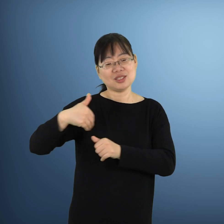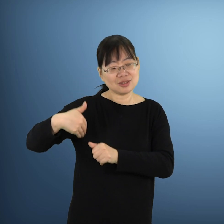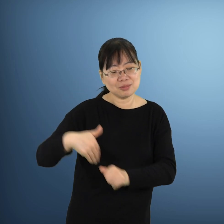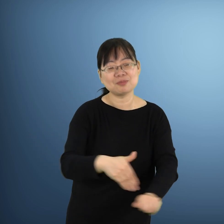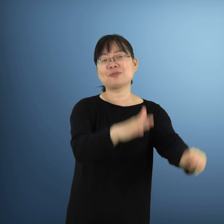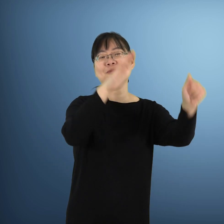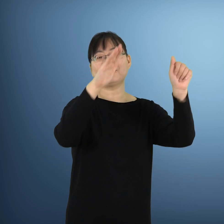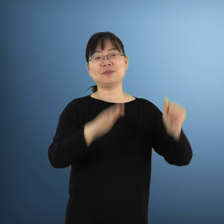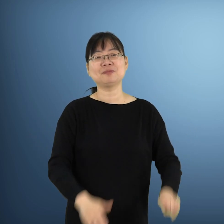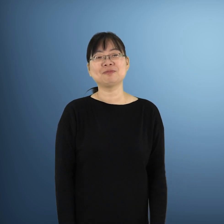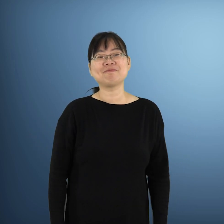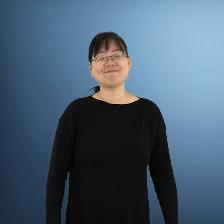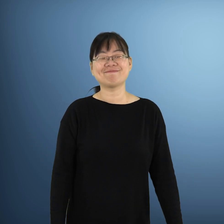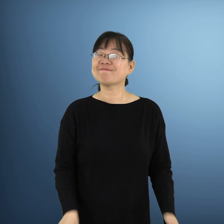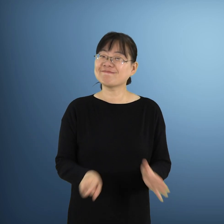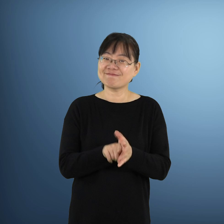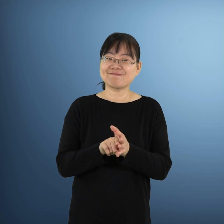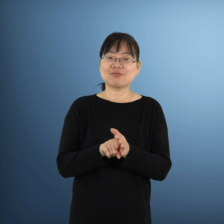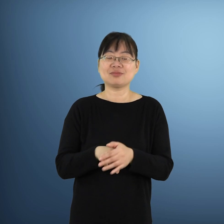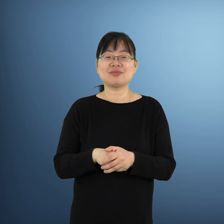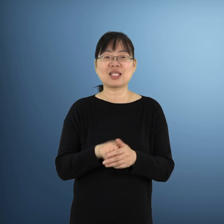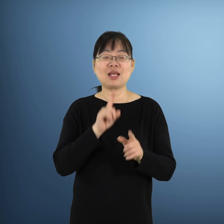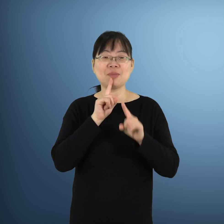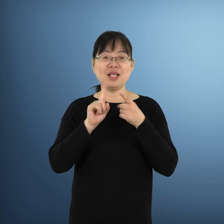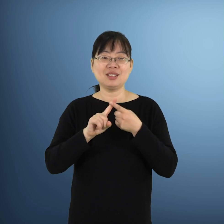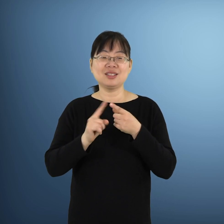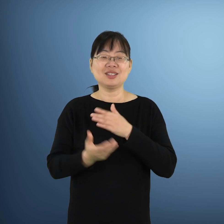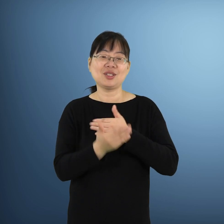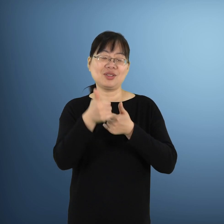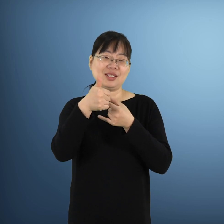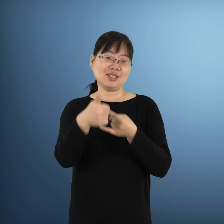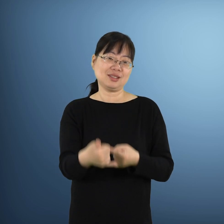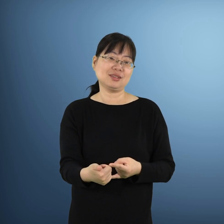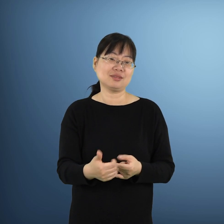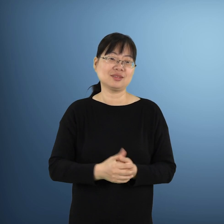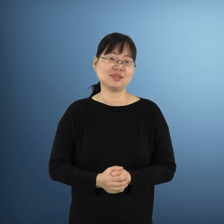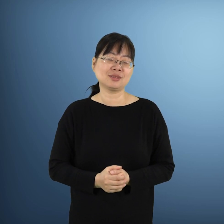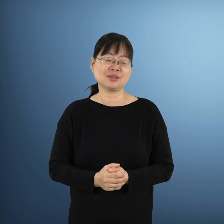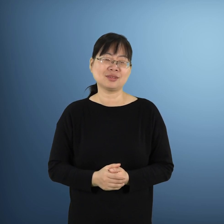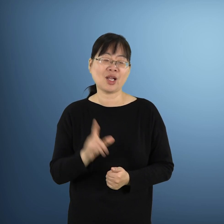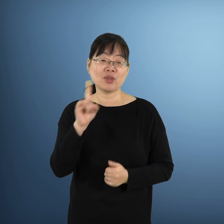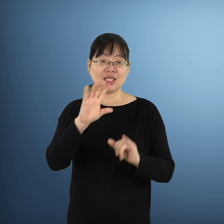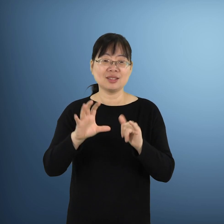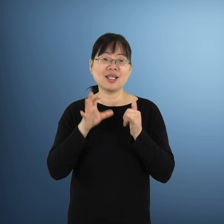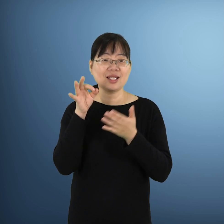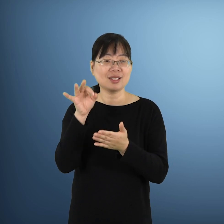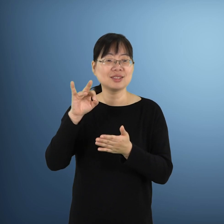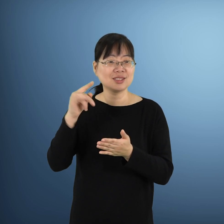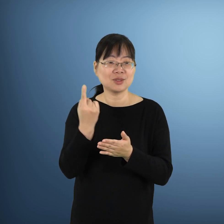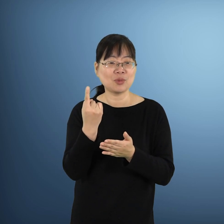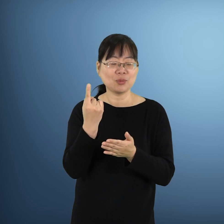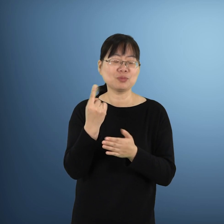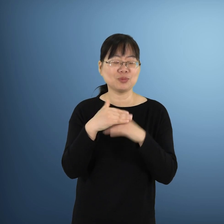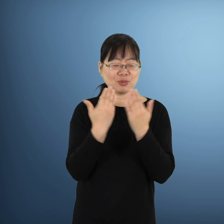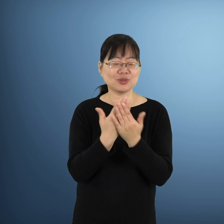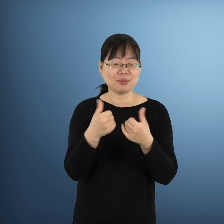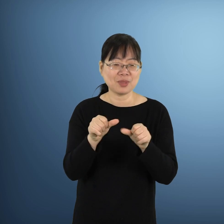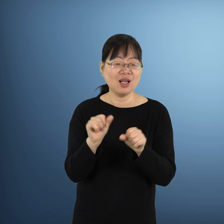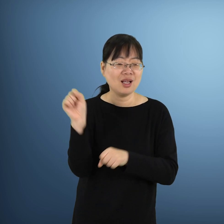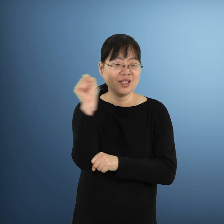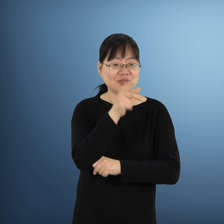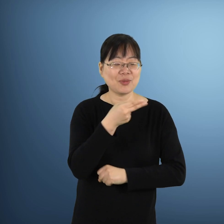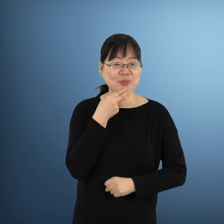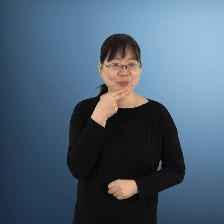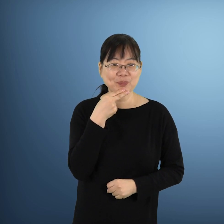거예요. 믿습니까? 이 말씀이 여러분들에게 어느 세상의 가치도 뒤집어 엎을 수 없고 흔들